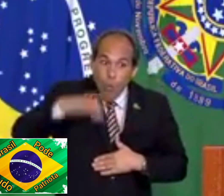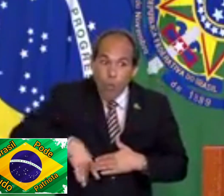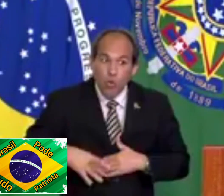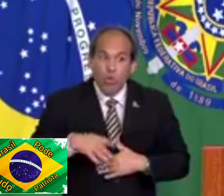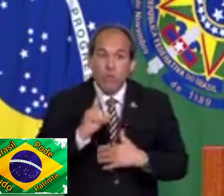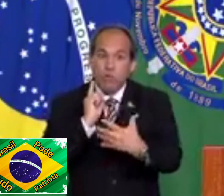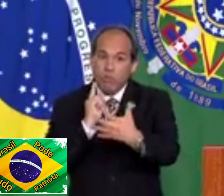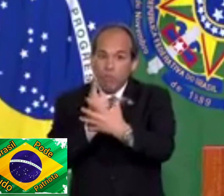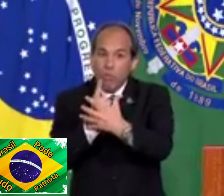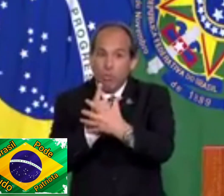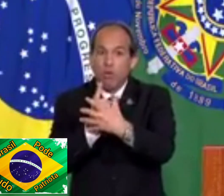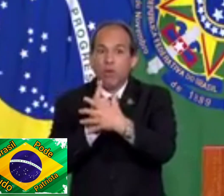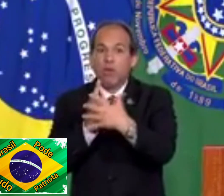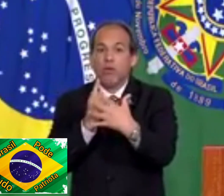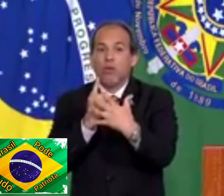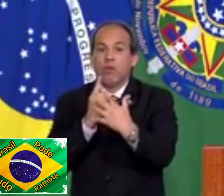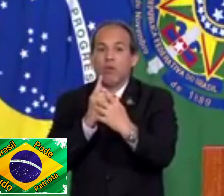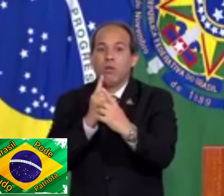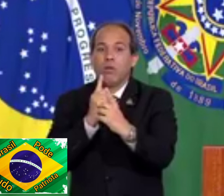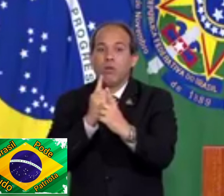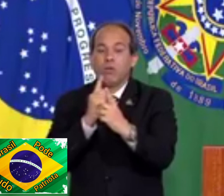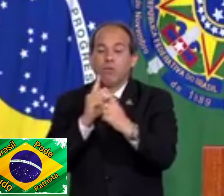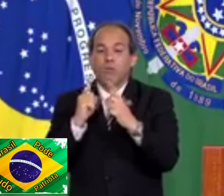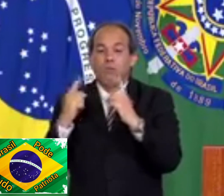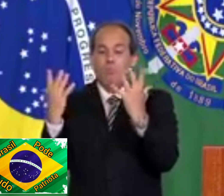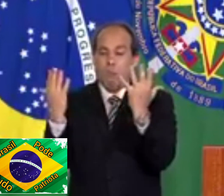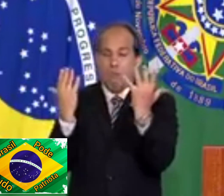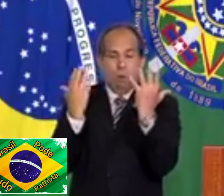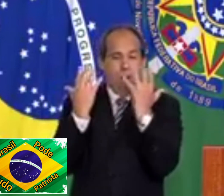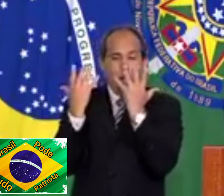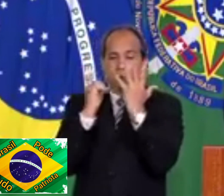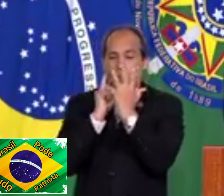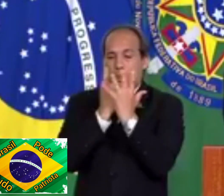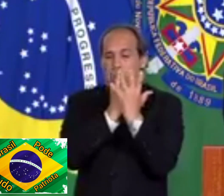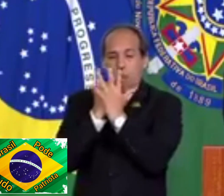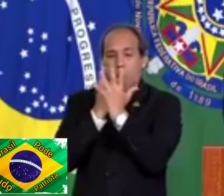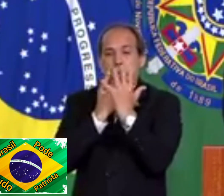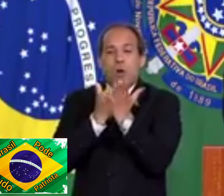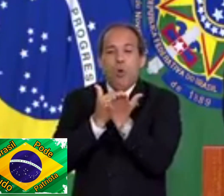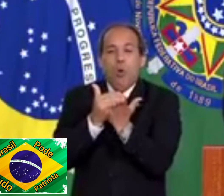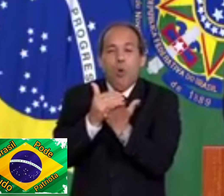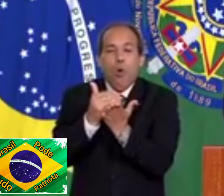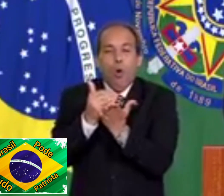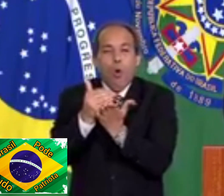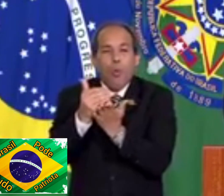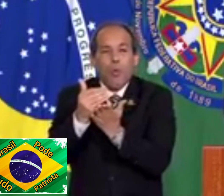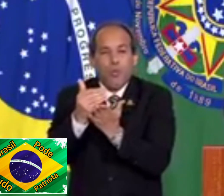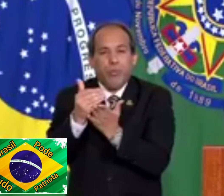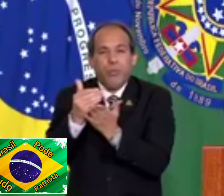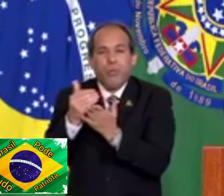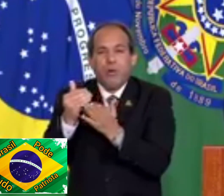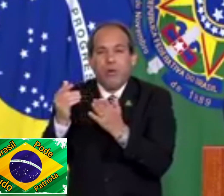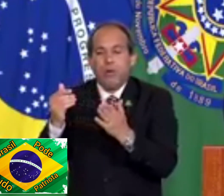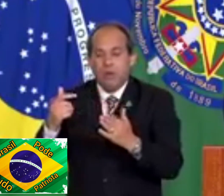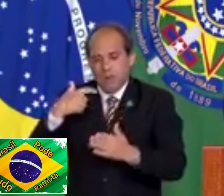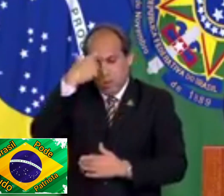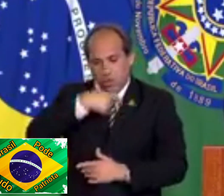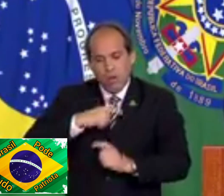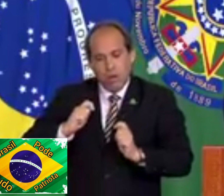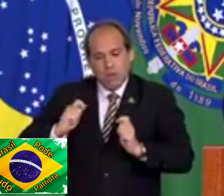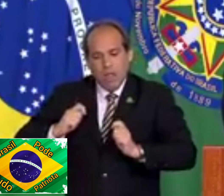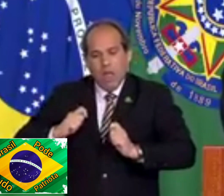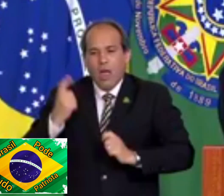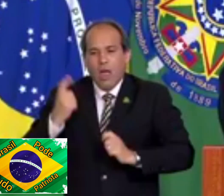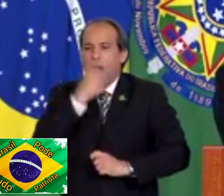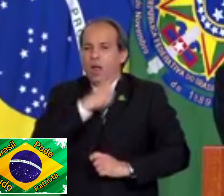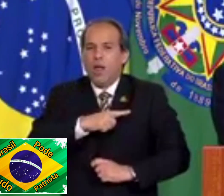multidão daquela maneira, porque estava num crescente a possibilidade de ser eleito e